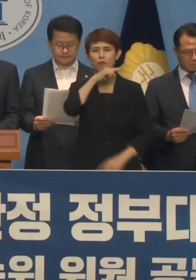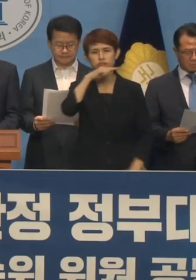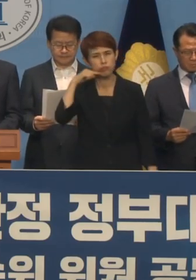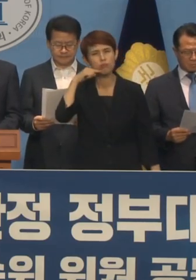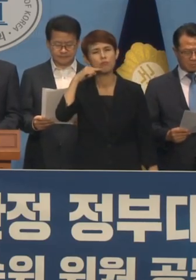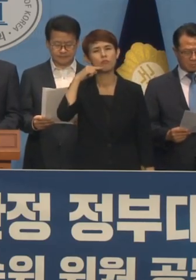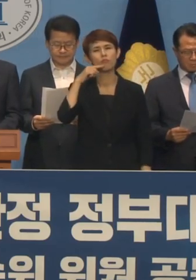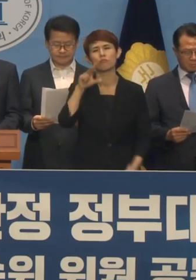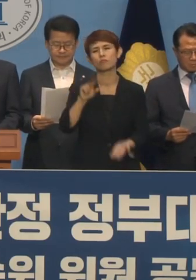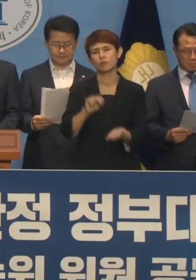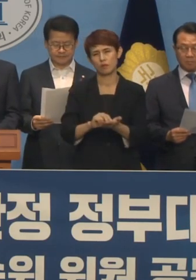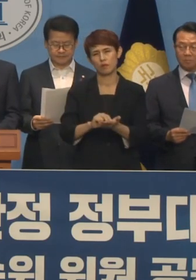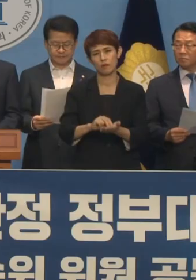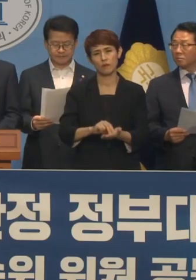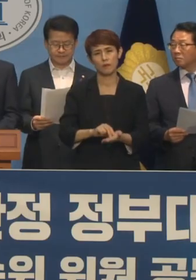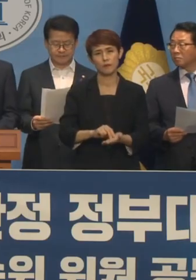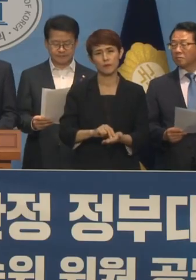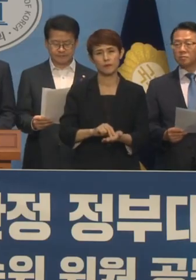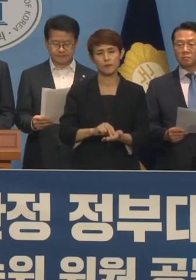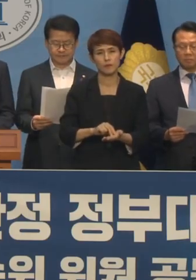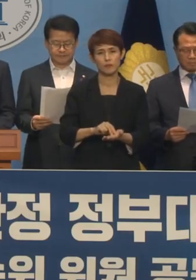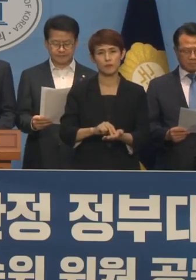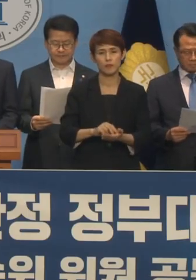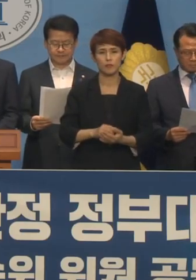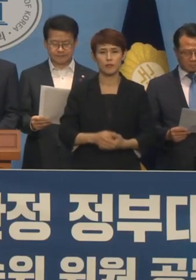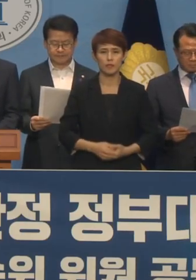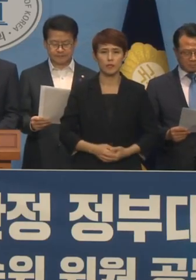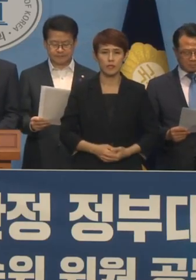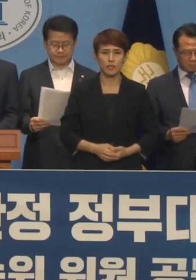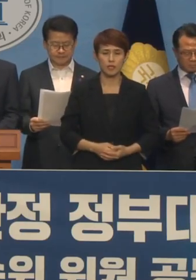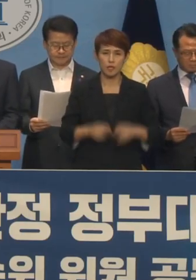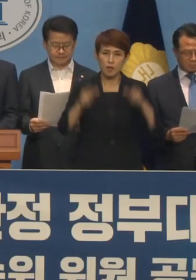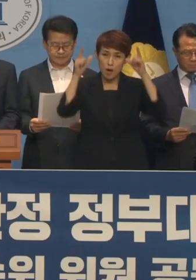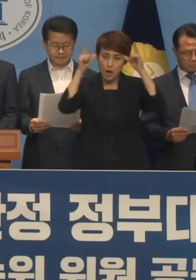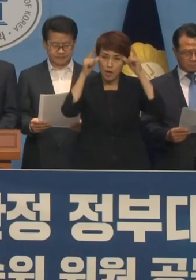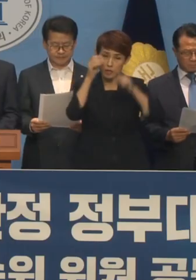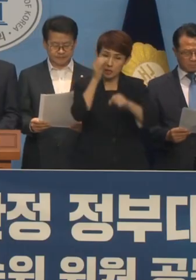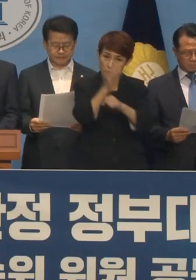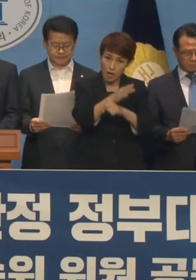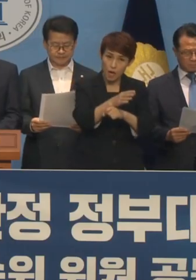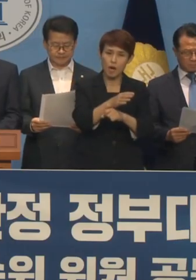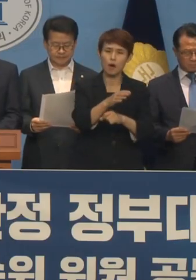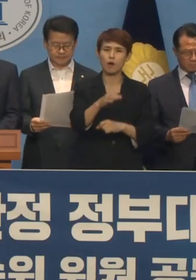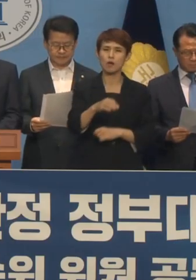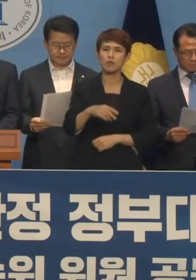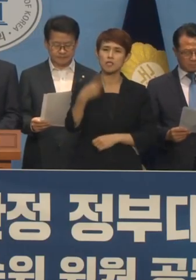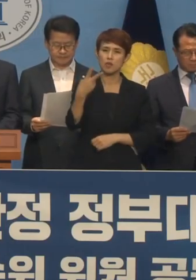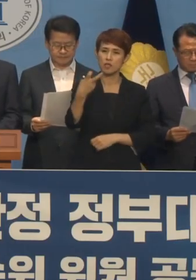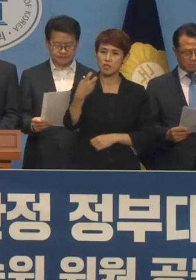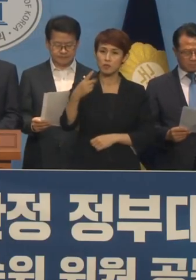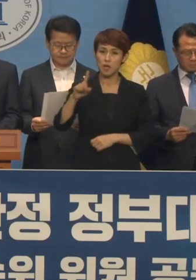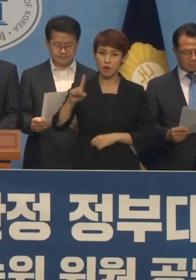심각한 상황에 이르렀다. 한우 평균 도매 가격이 2021년